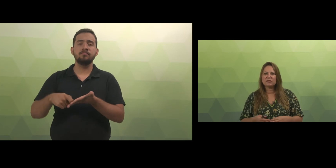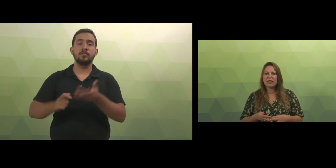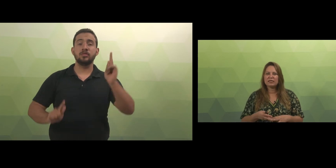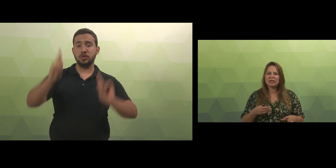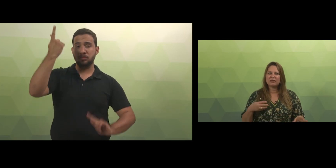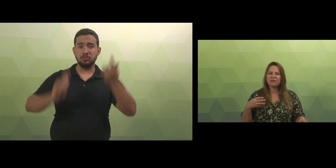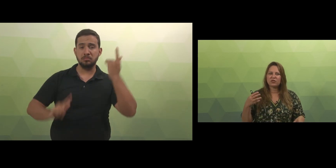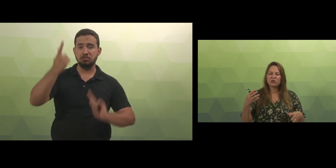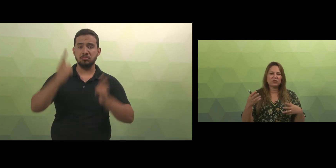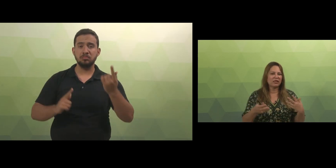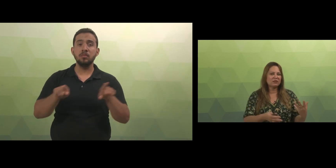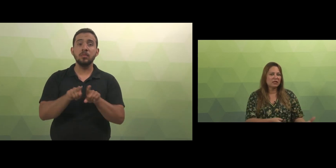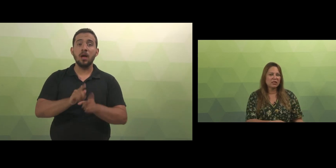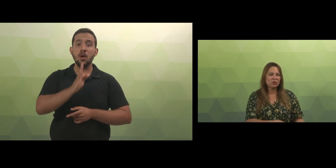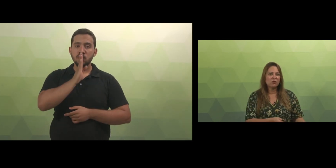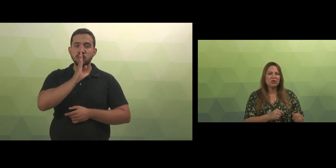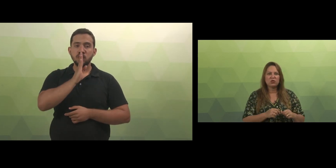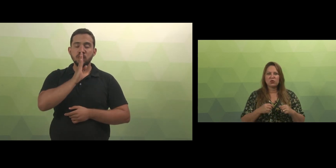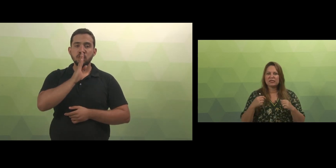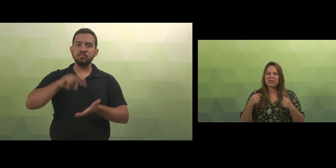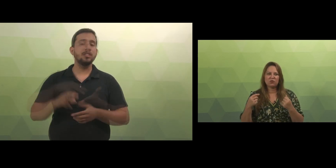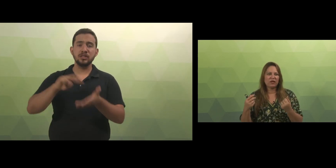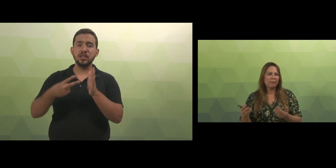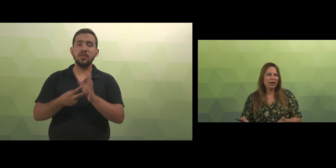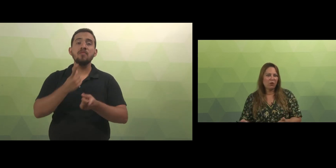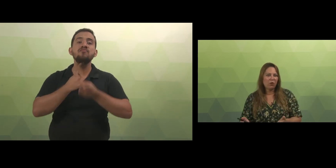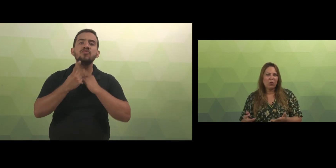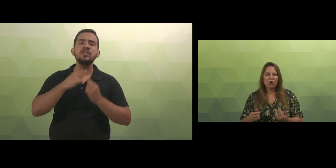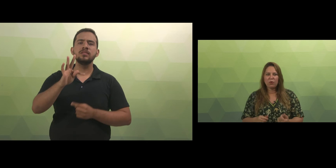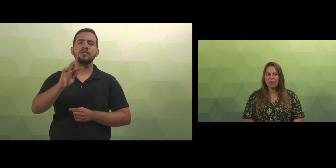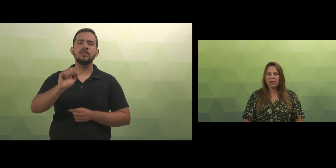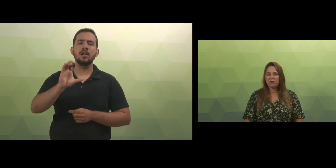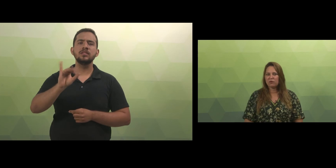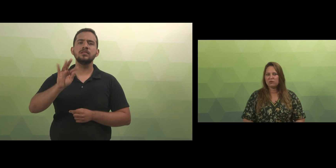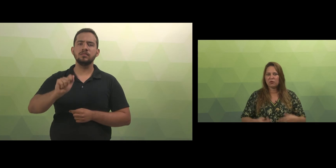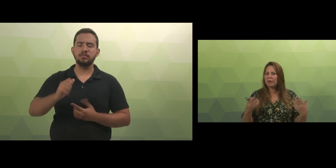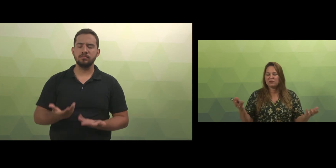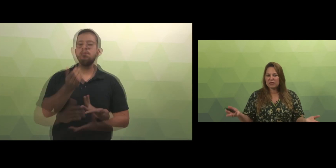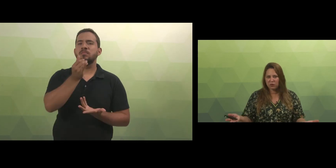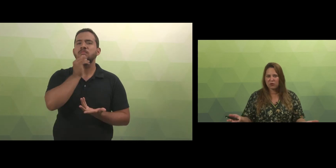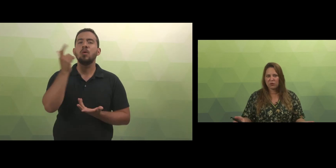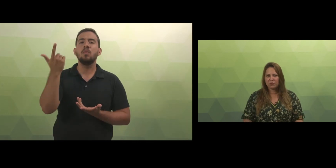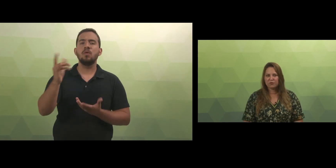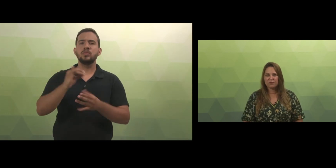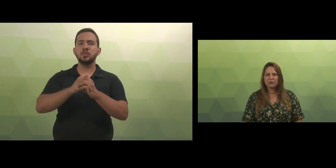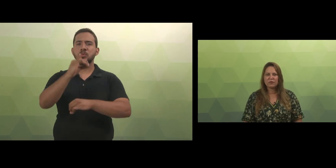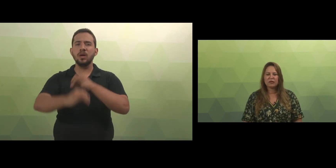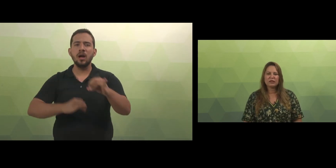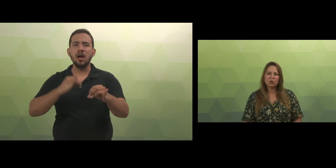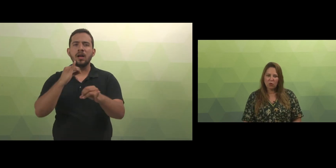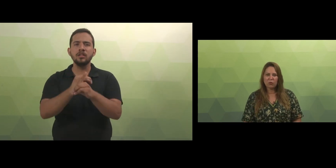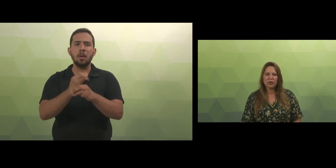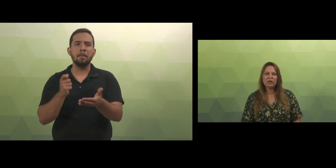computador pode ser realizada através de um contrato escrito, de um acerto verbal ou por meio do comércio eletrônico,